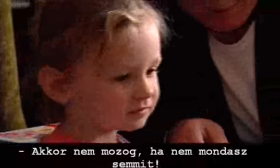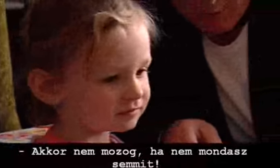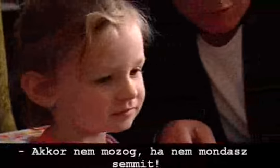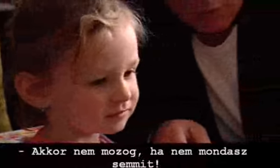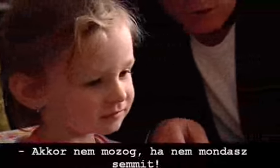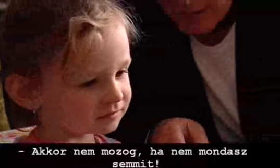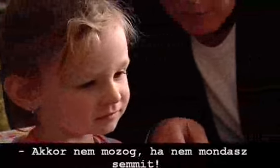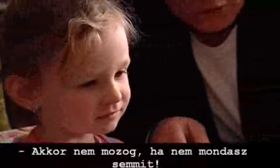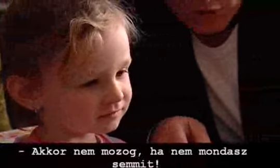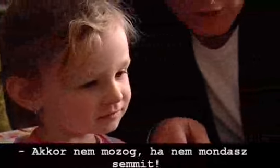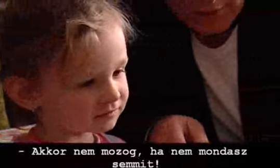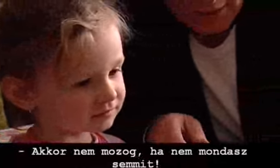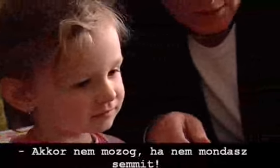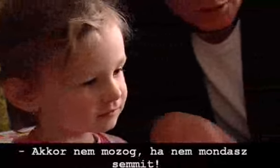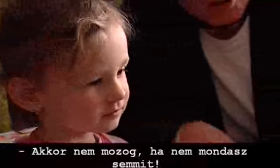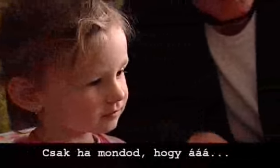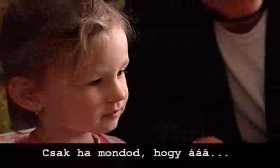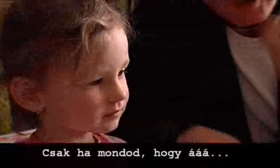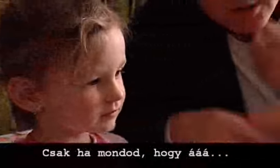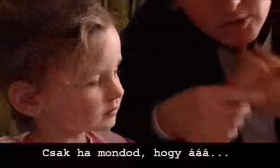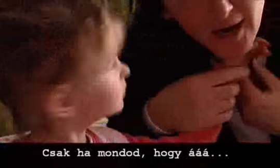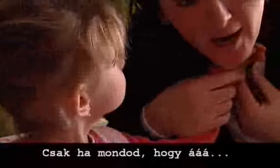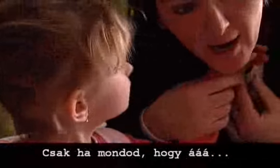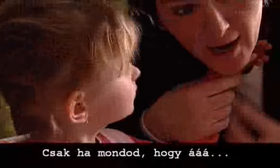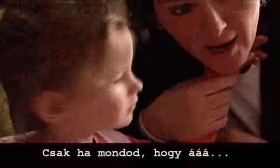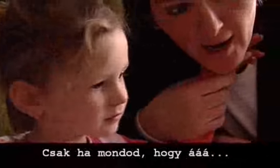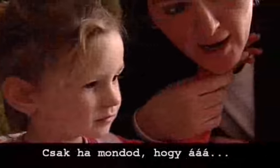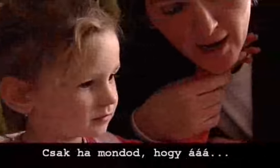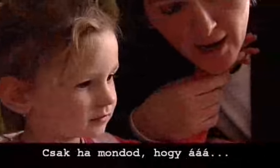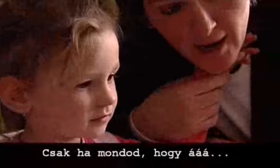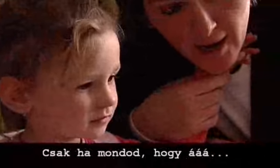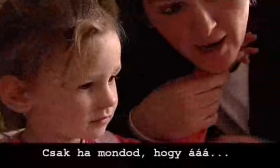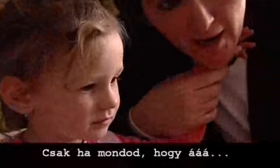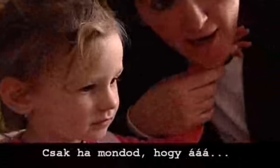Nem mozog, ha nem mondasz semmit. Csak ha mondod azt, hogy